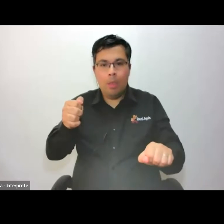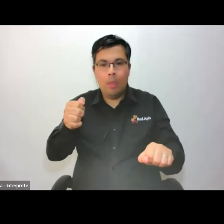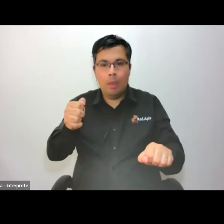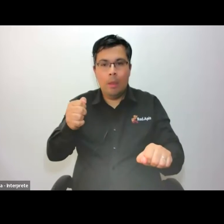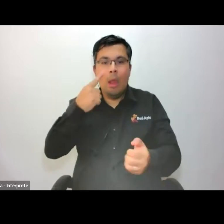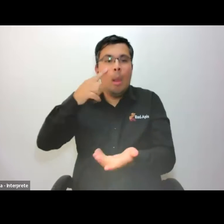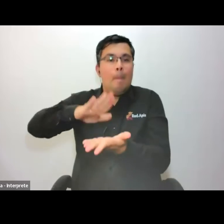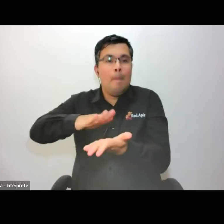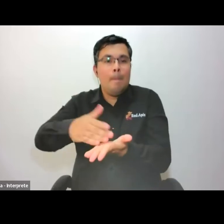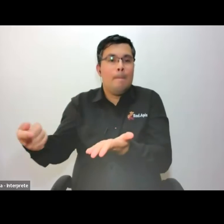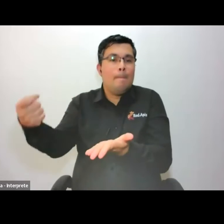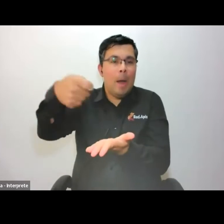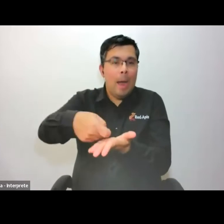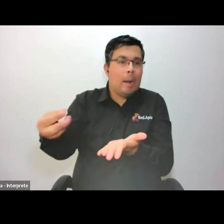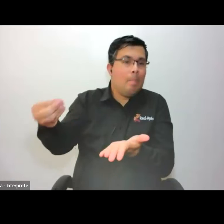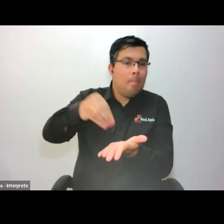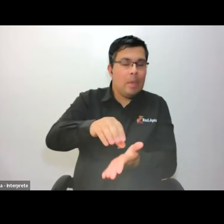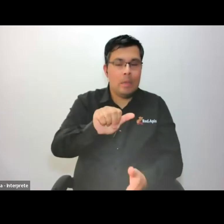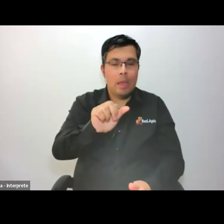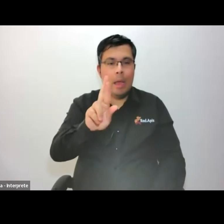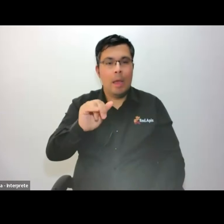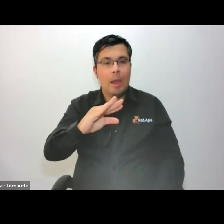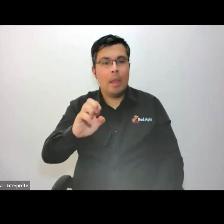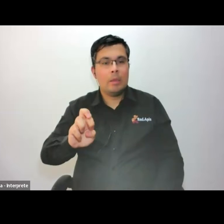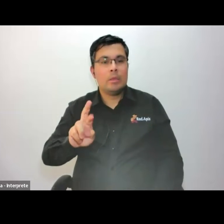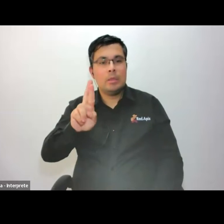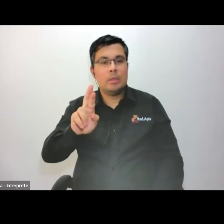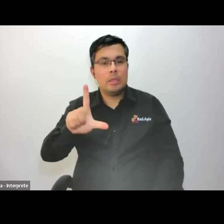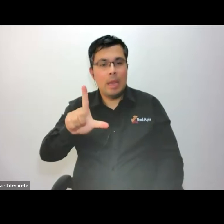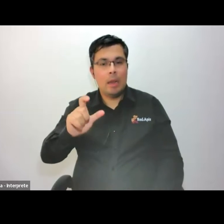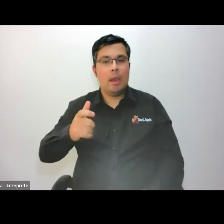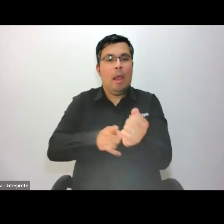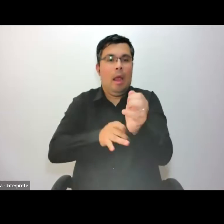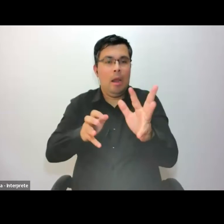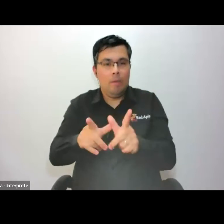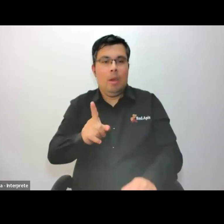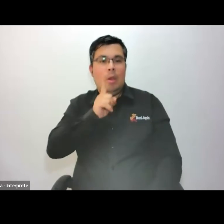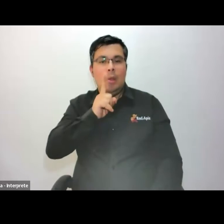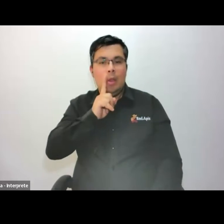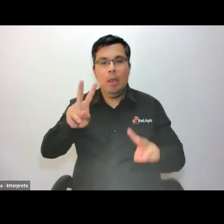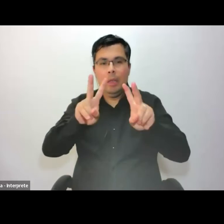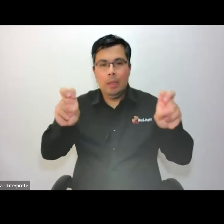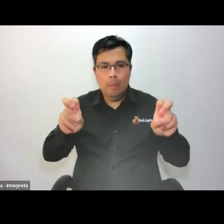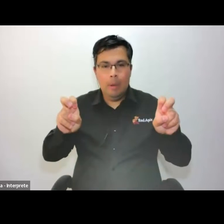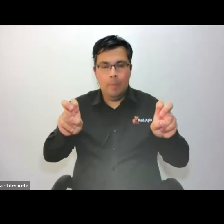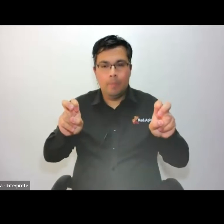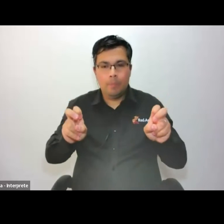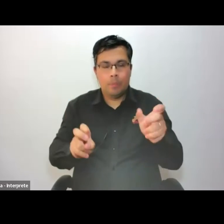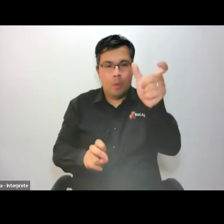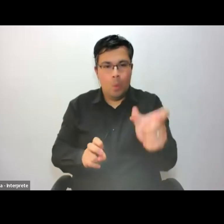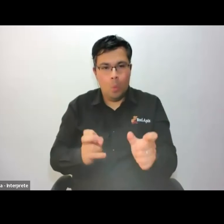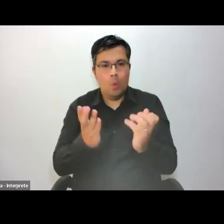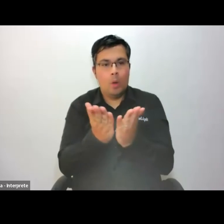un estudiante, a la familia de un estudiante que tenga necesidades educativas de carácter permanente, como es el caso del